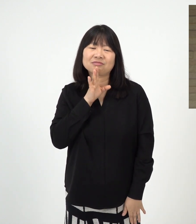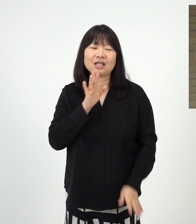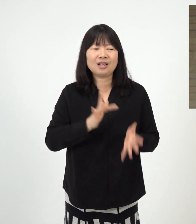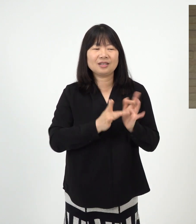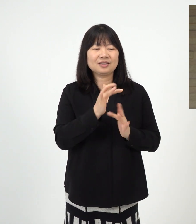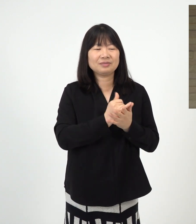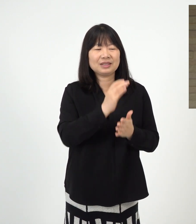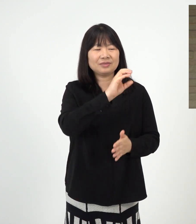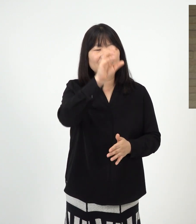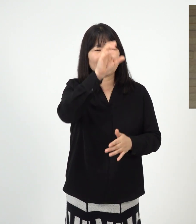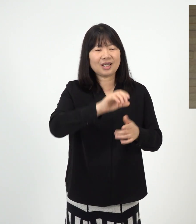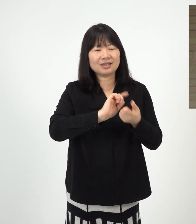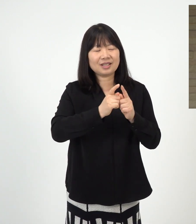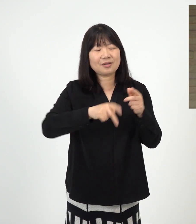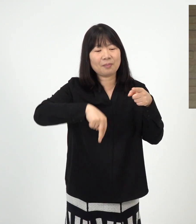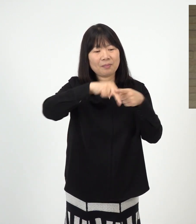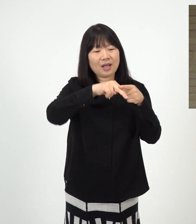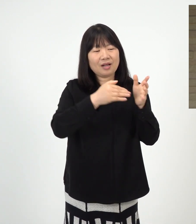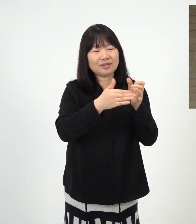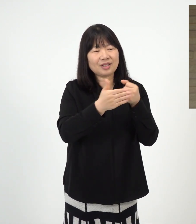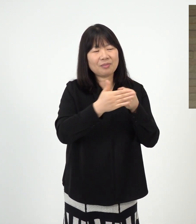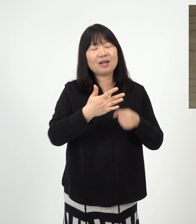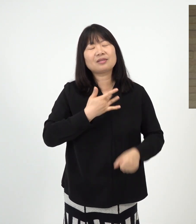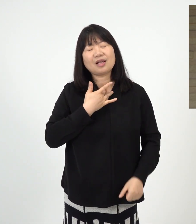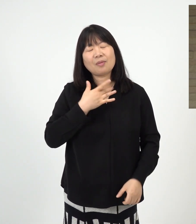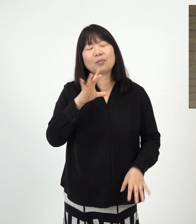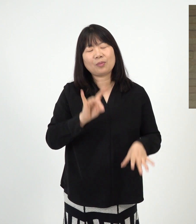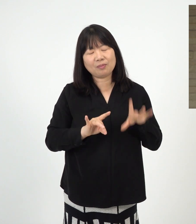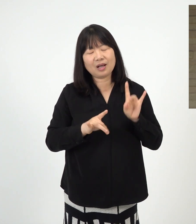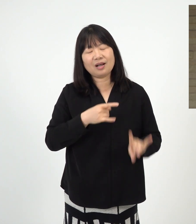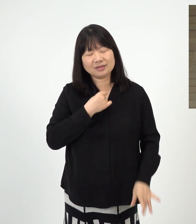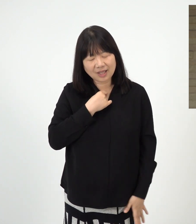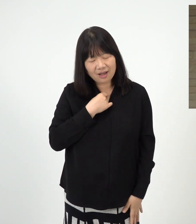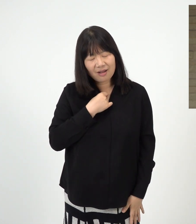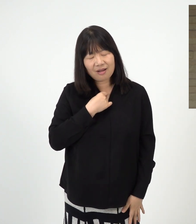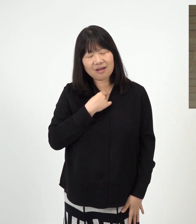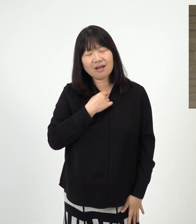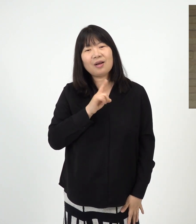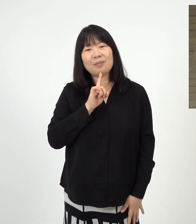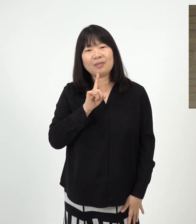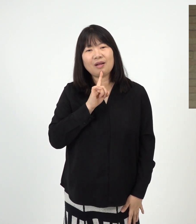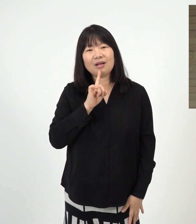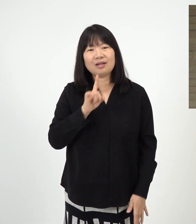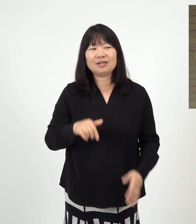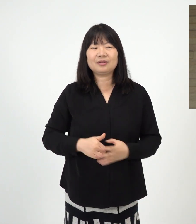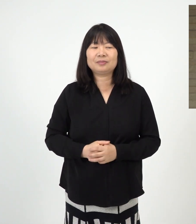예수님이 십자가에 대신 달리셔서 목마르다, 목마르다.